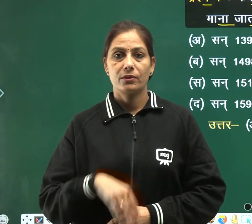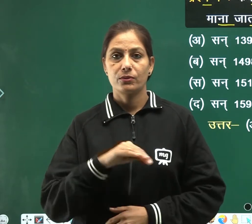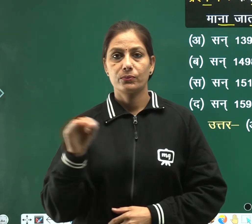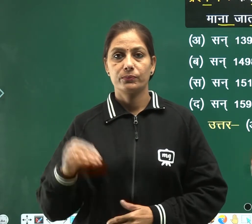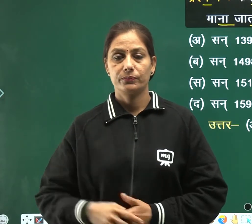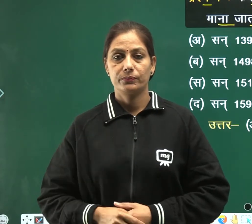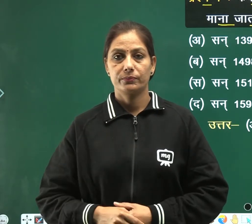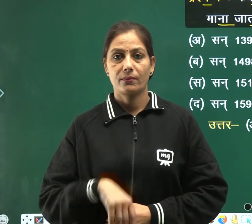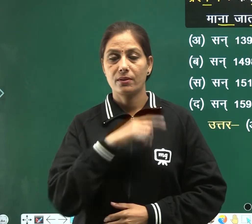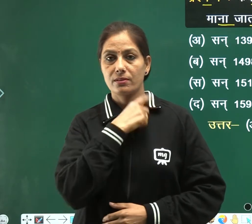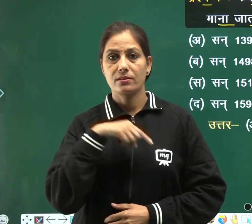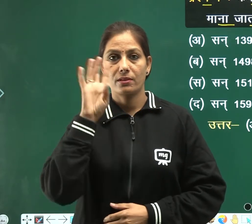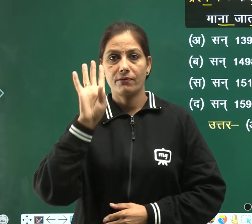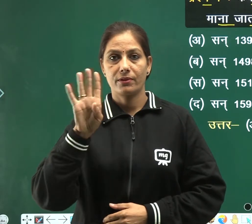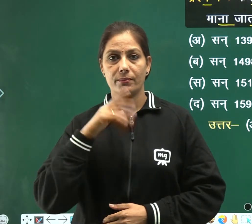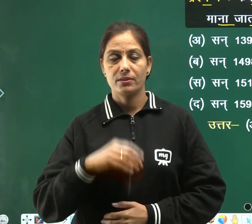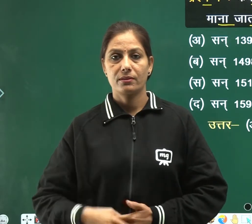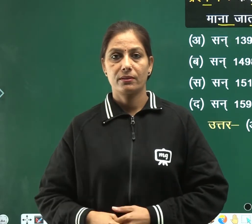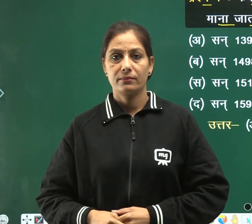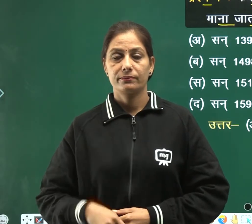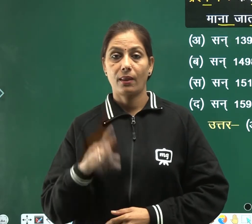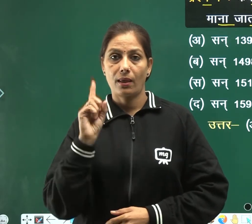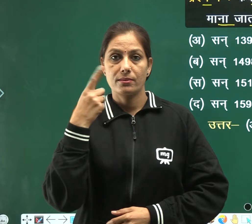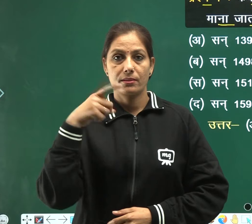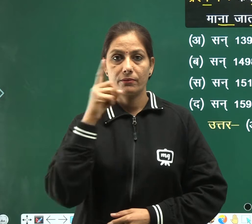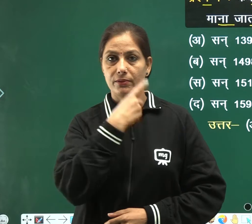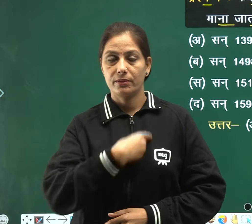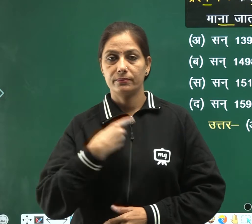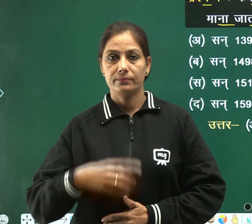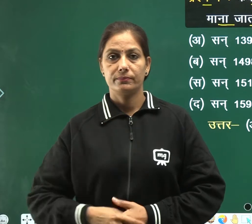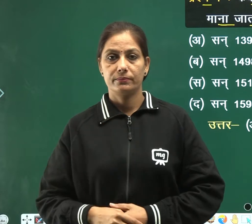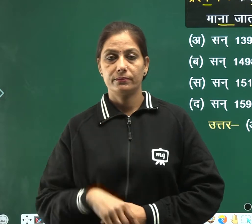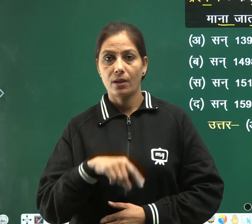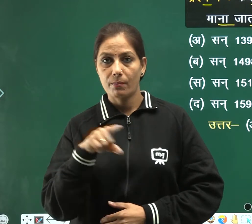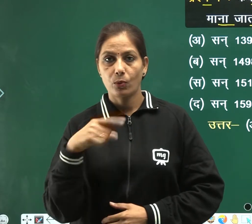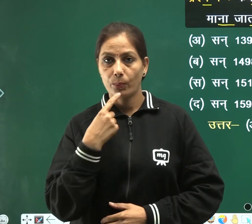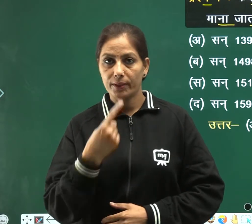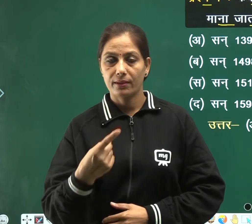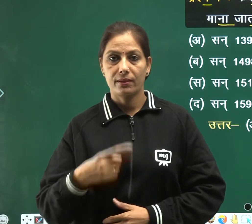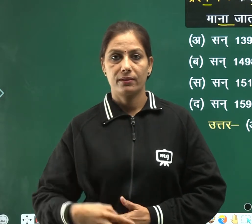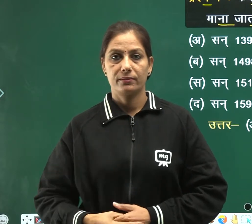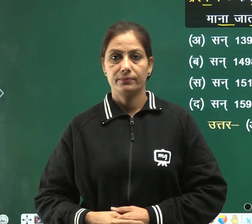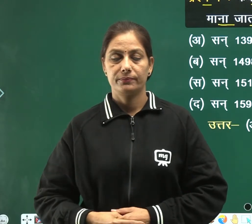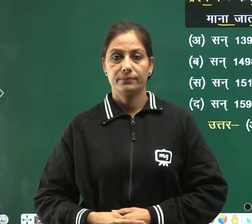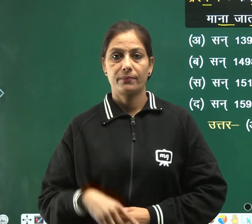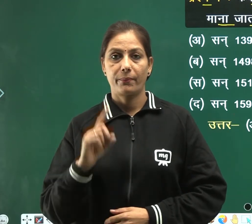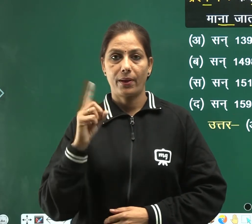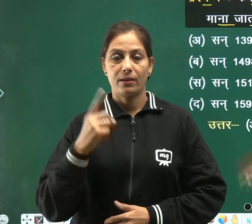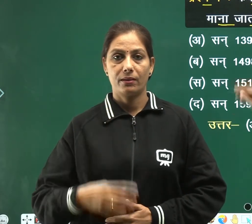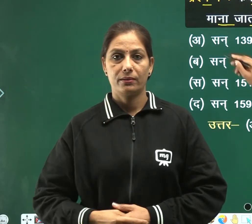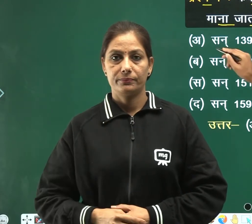बच्चों, इन 4 विकल्प में से एक सही विकल्प आपको बताना है।